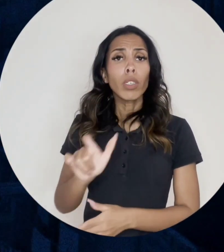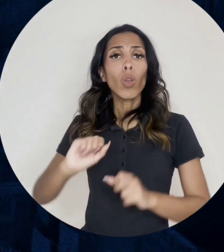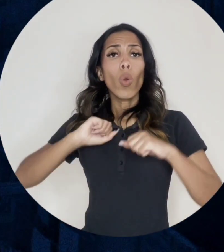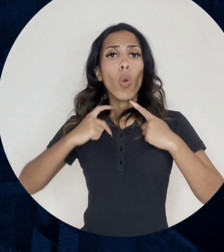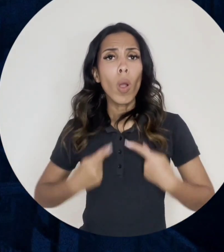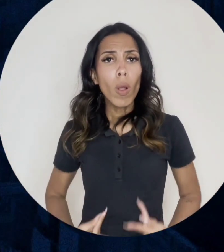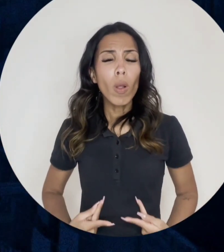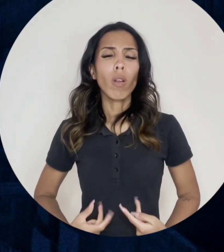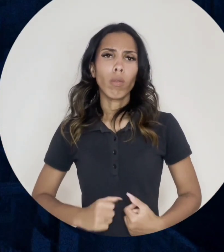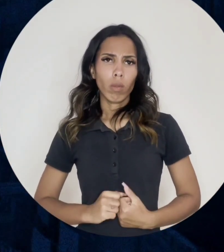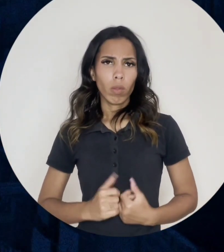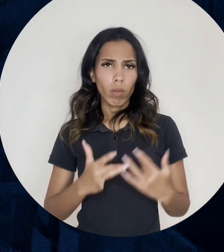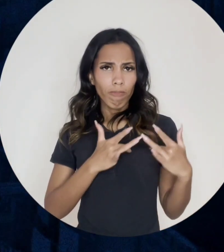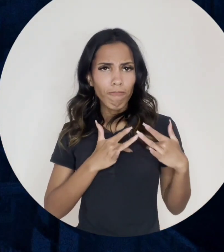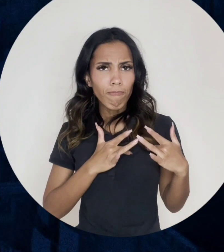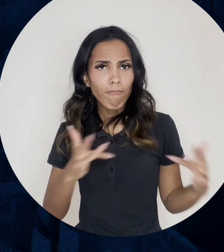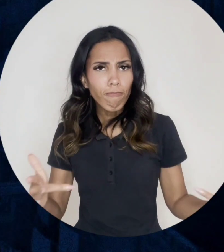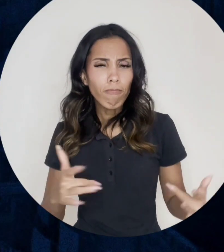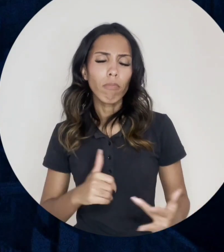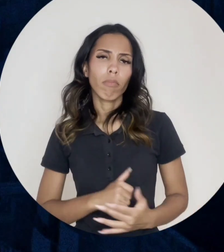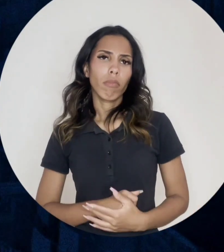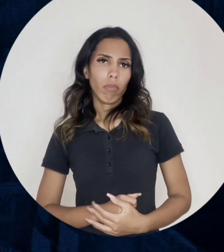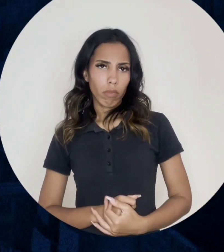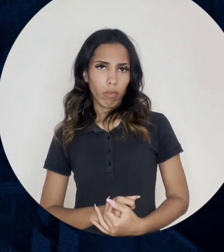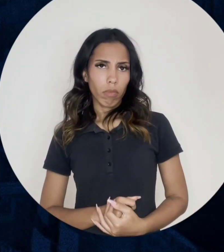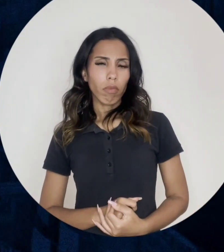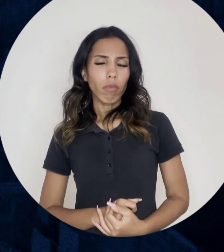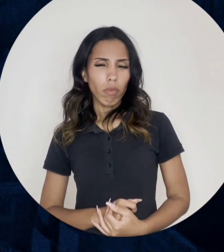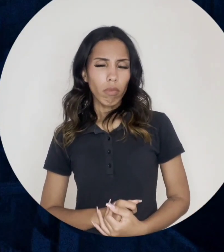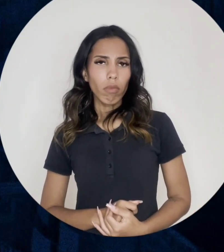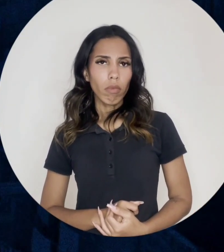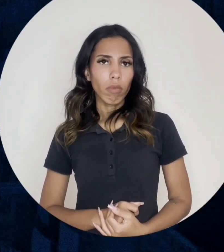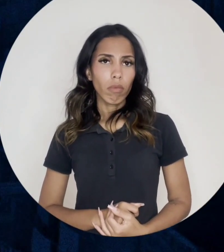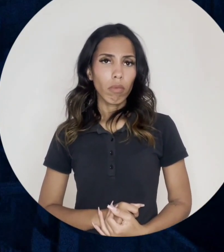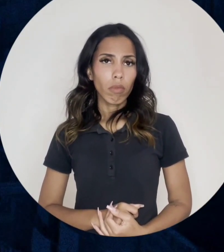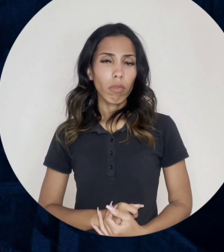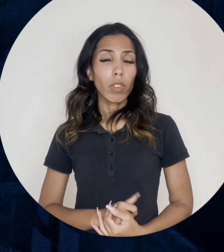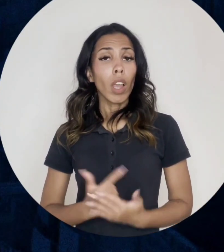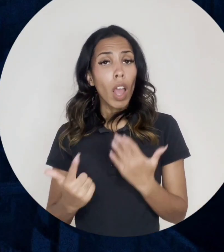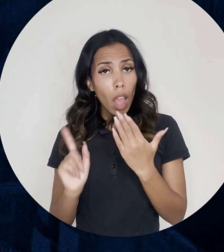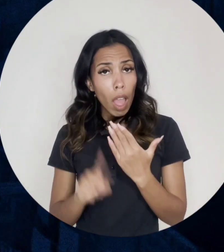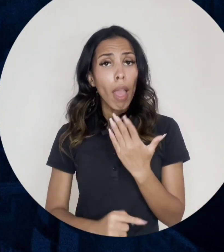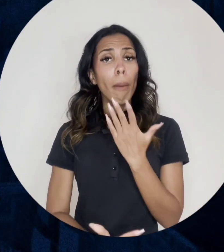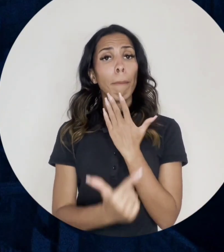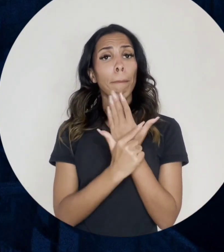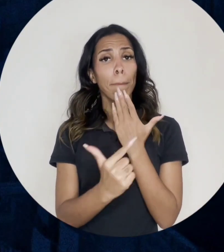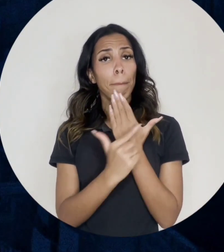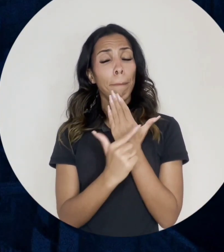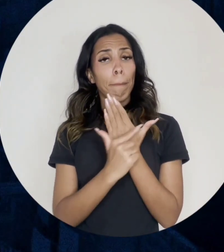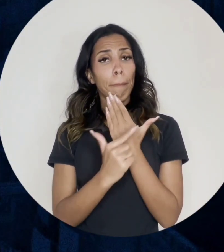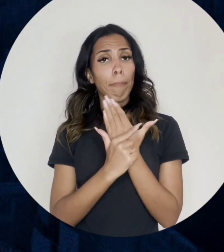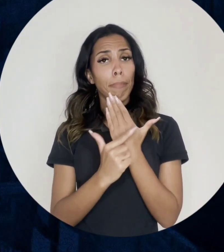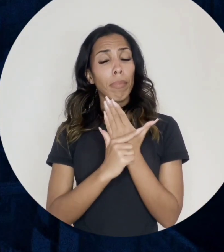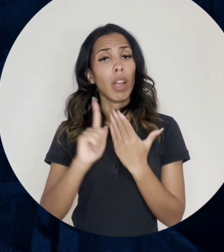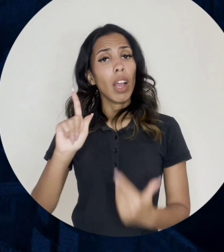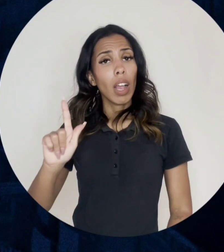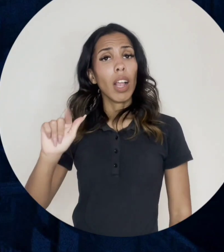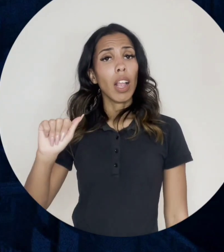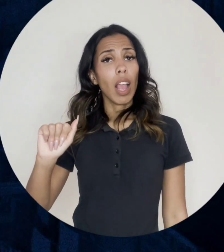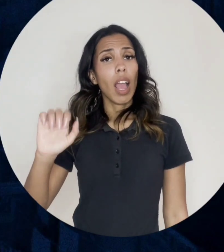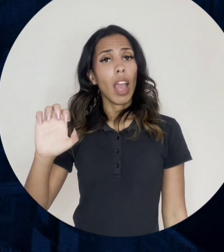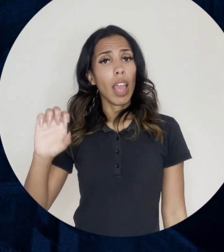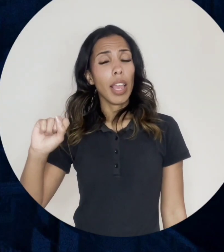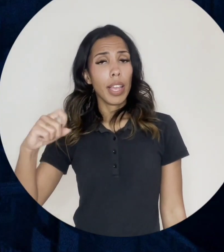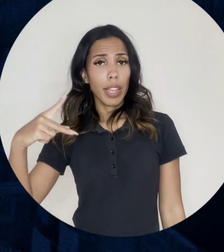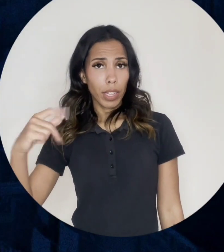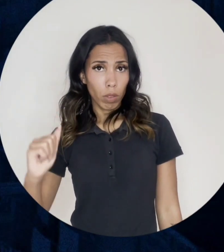humanas, humanizadas. E esse era o papel do GAESPA.